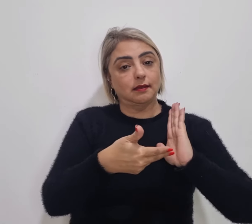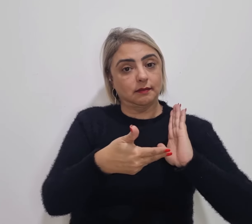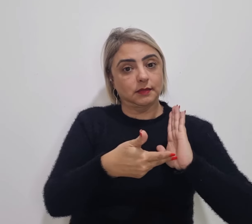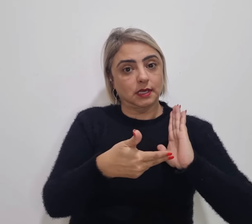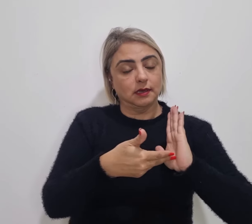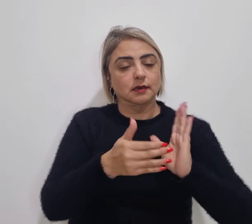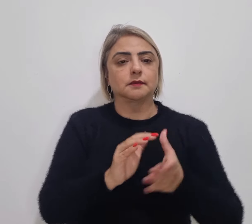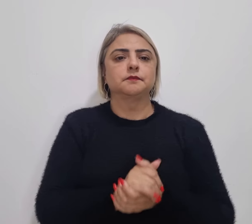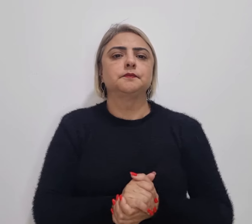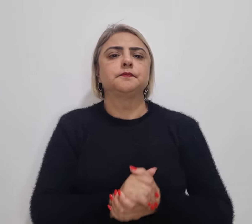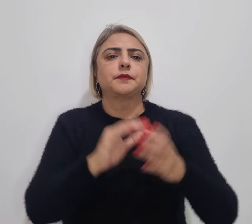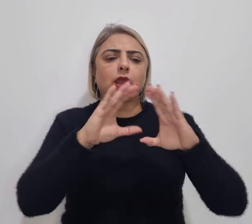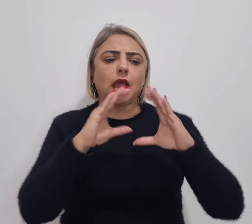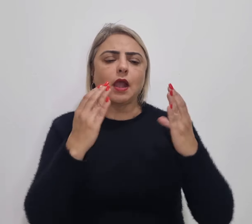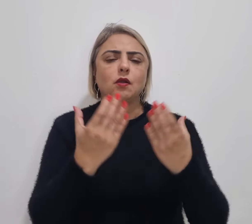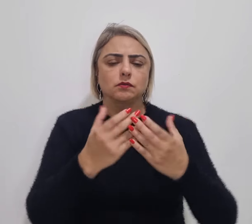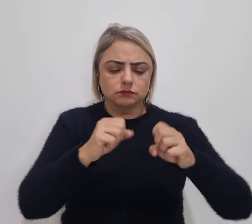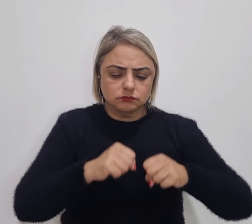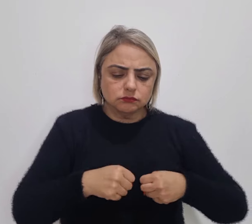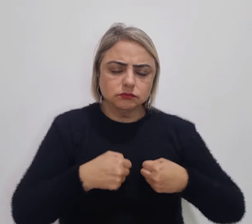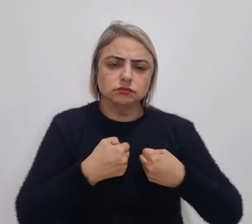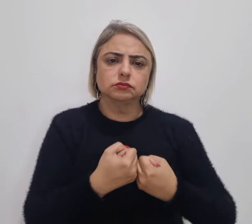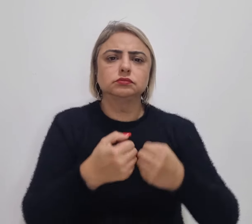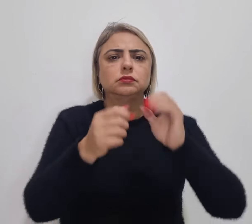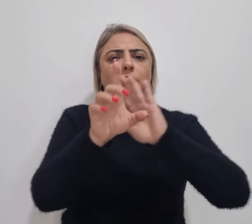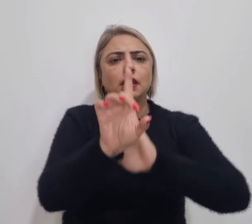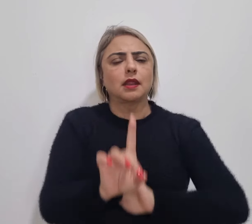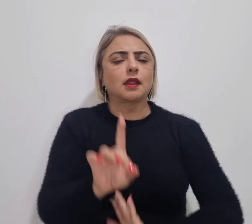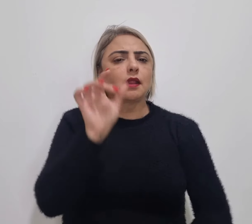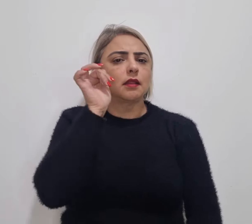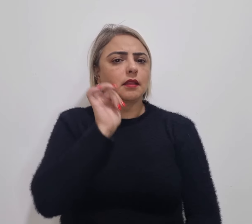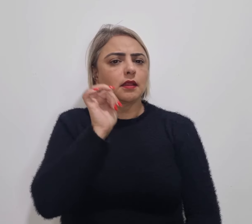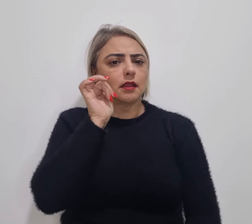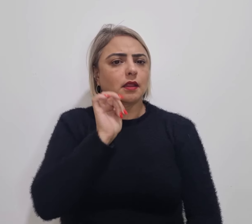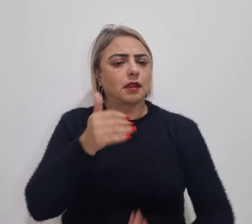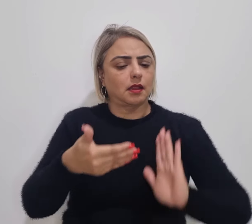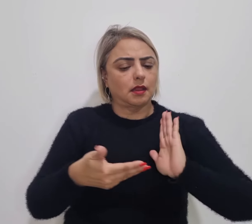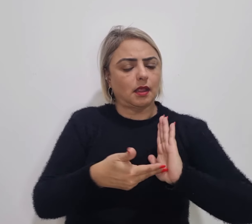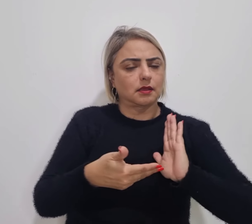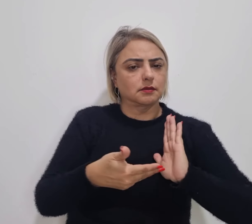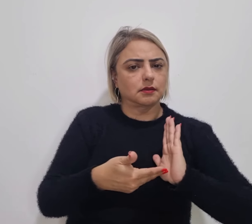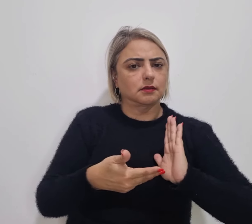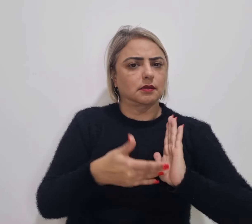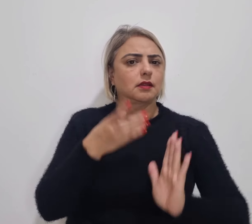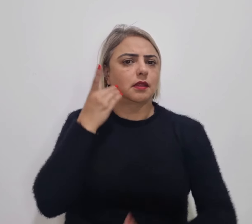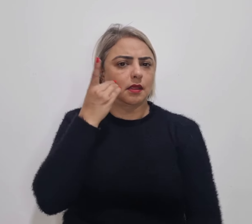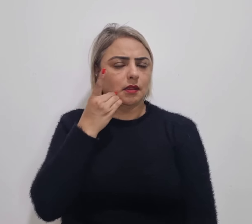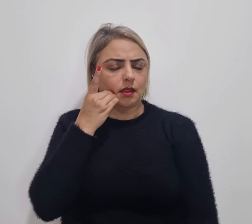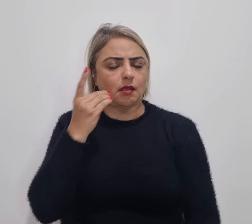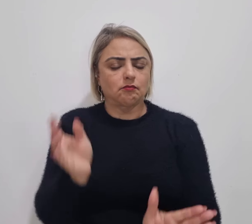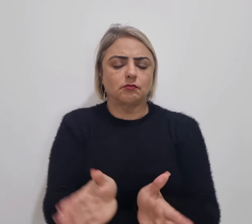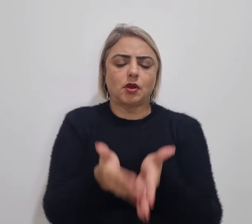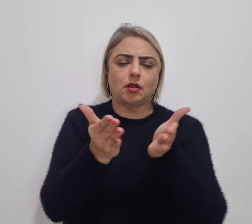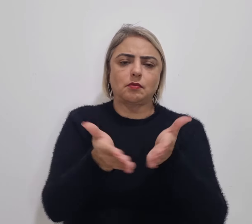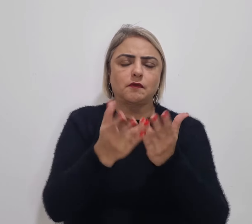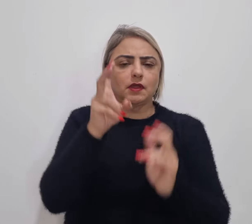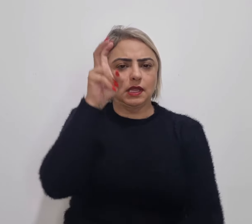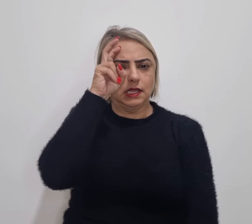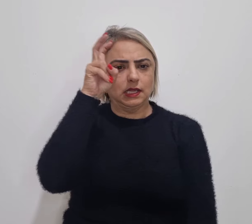A Comissão de Defesa dos Direitos da Mulher da Câmara dos Deputados promoveu nesta quinta-feira, 15,